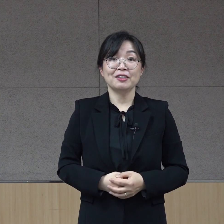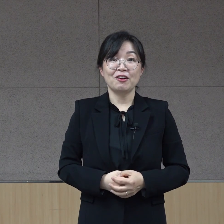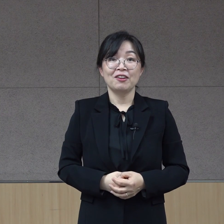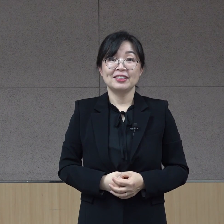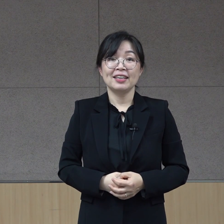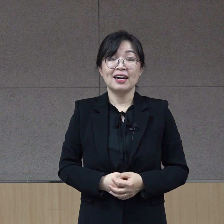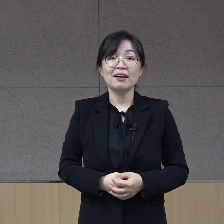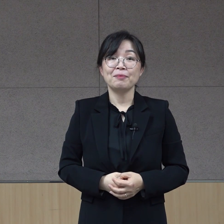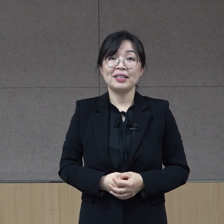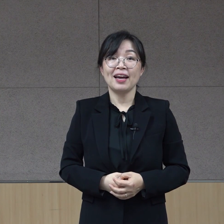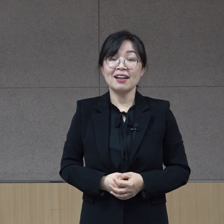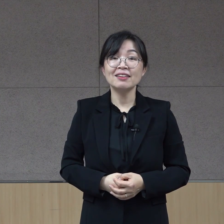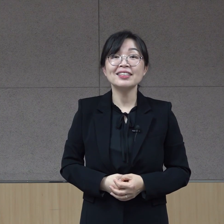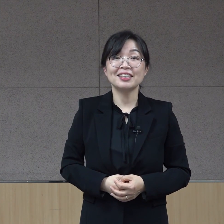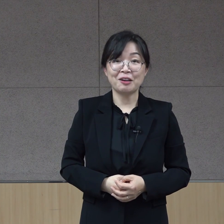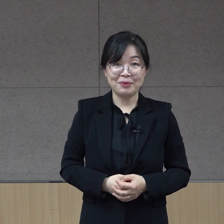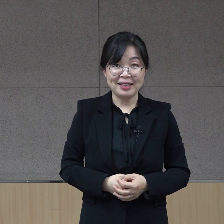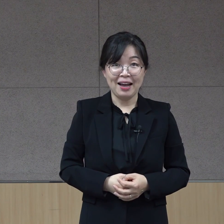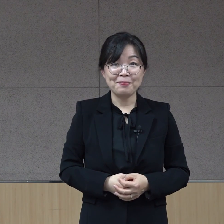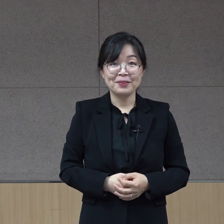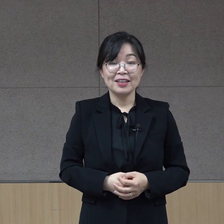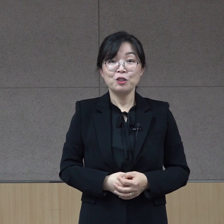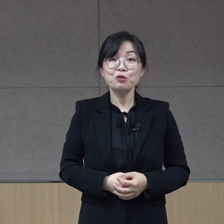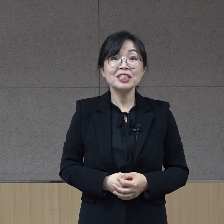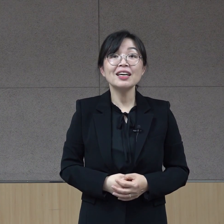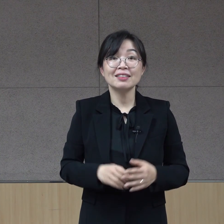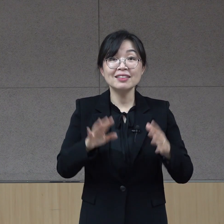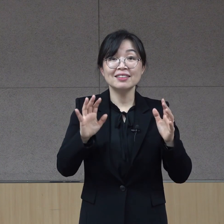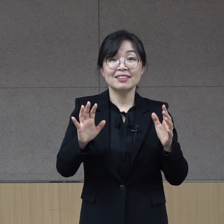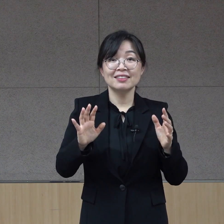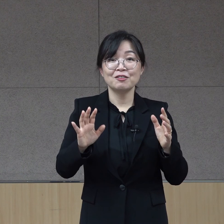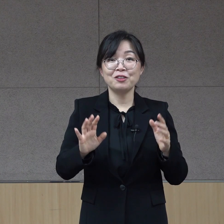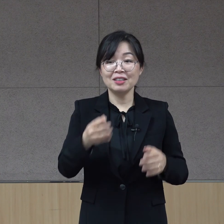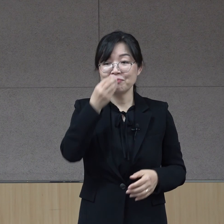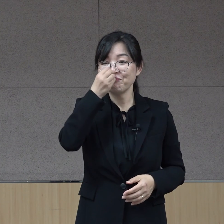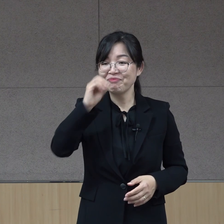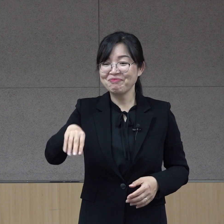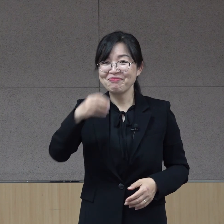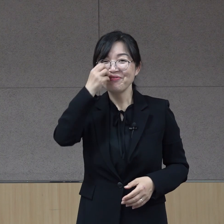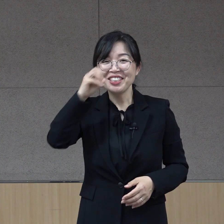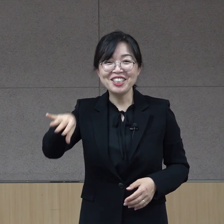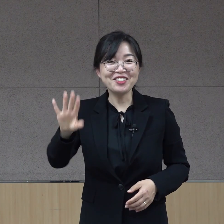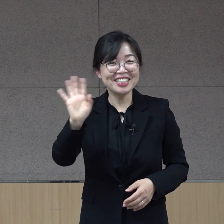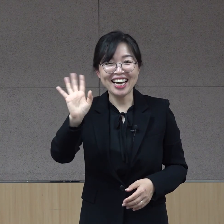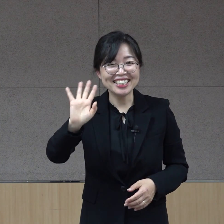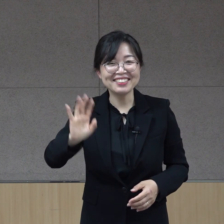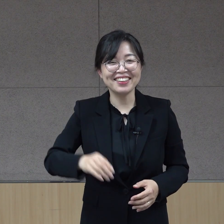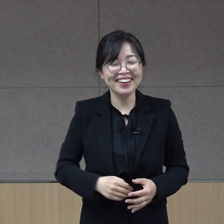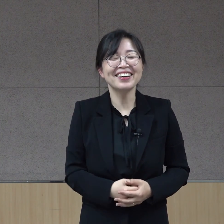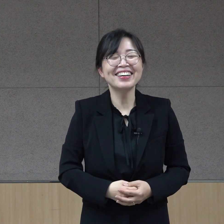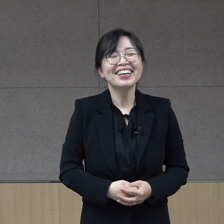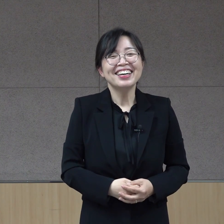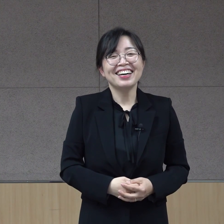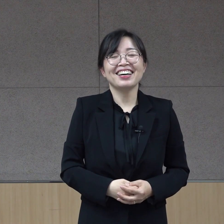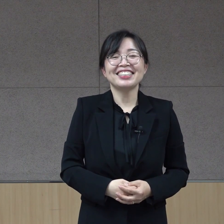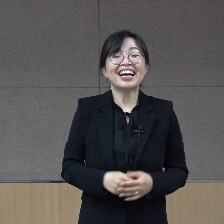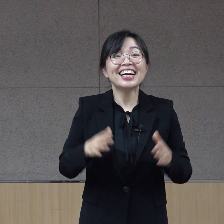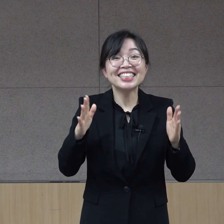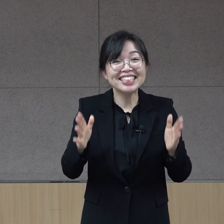거 제가 미리 알려드리는 겁니다. 휴지라는 이 휴지 아니고요. 잠깐 쉬는